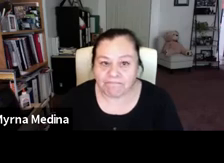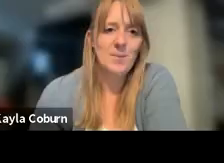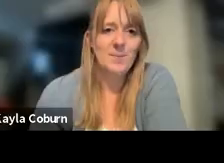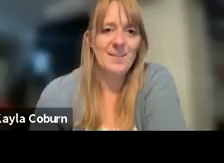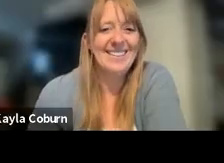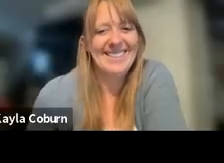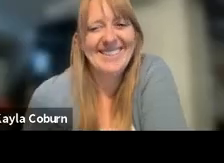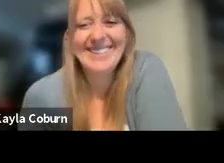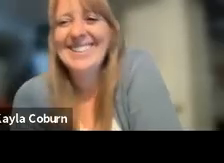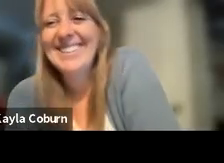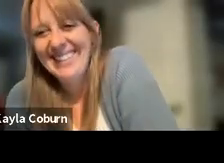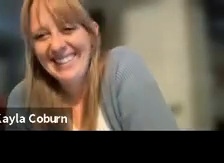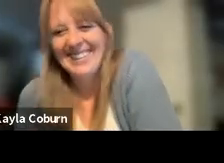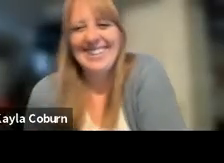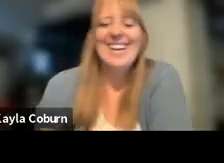Hello.